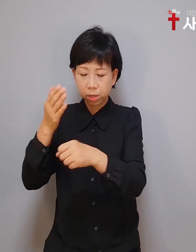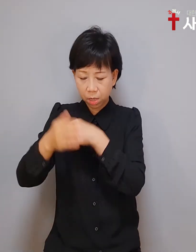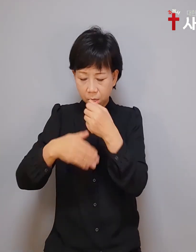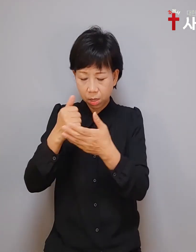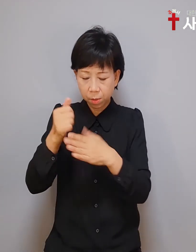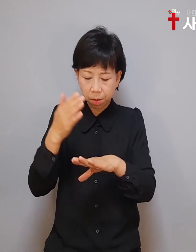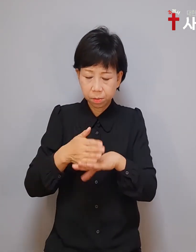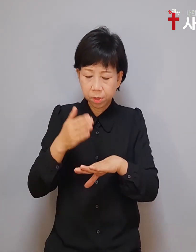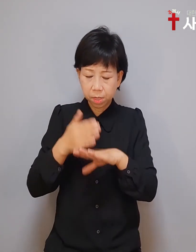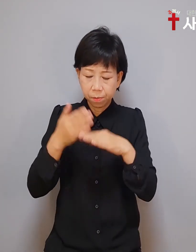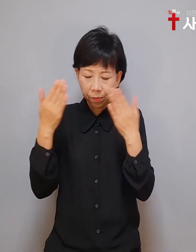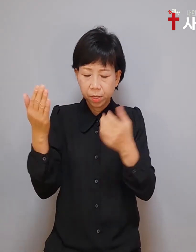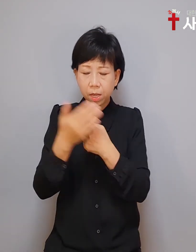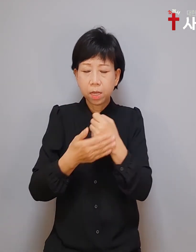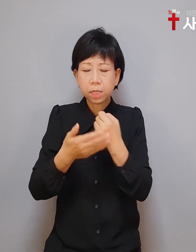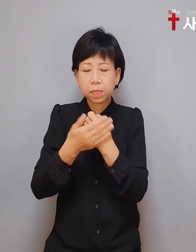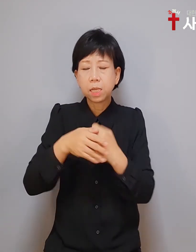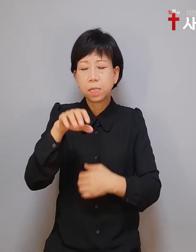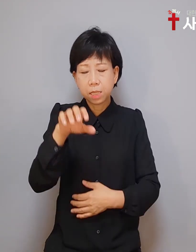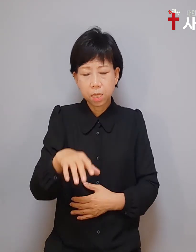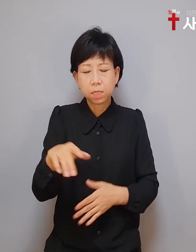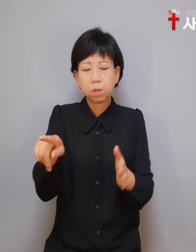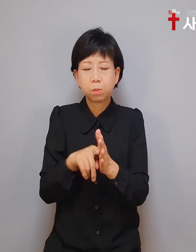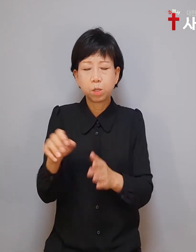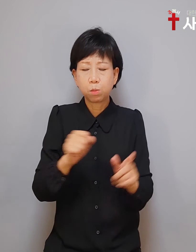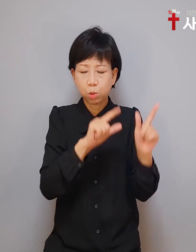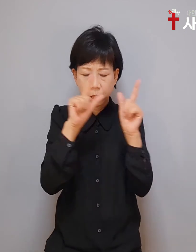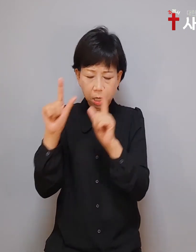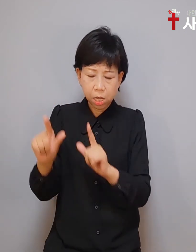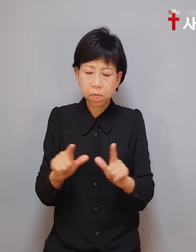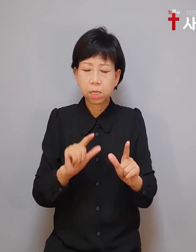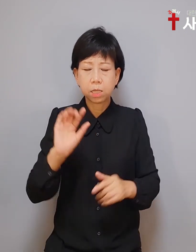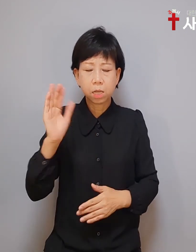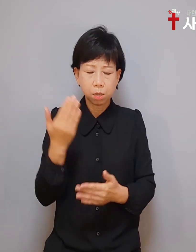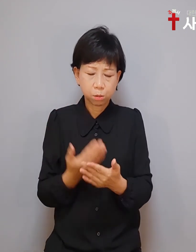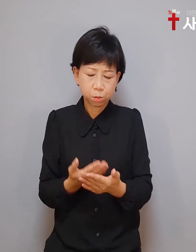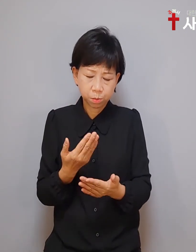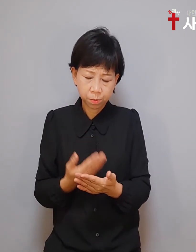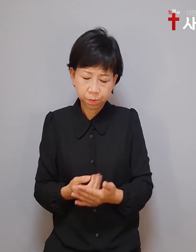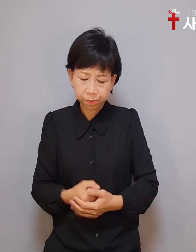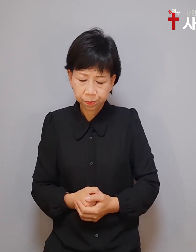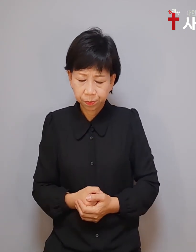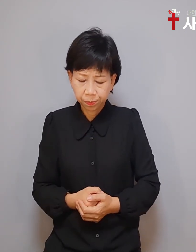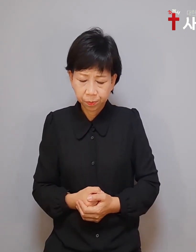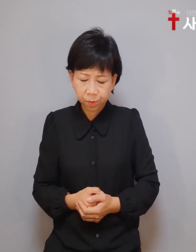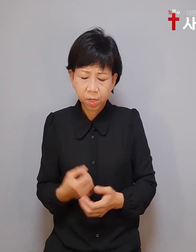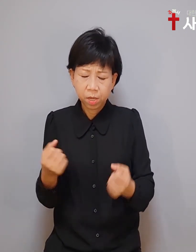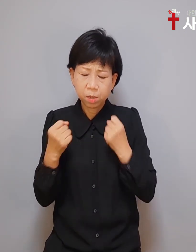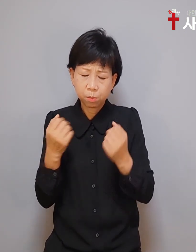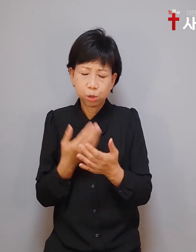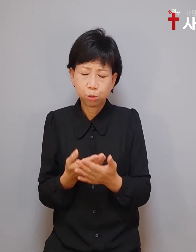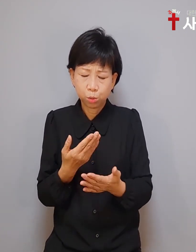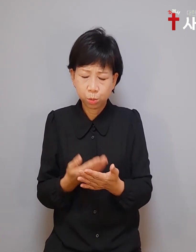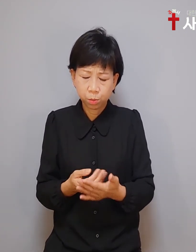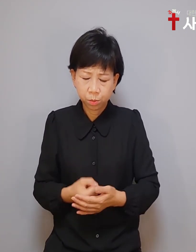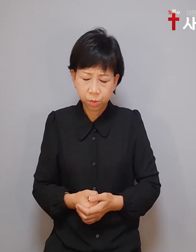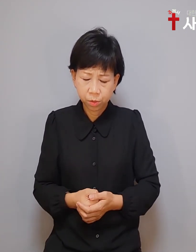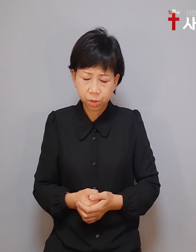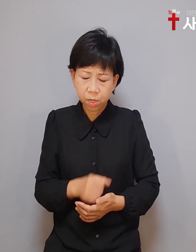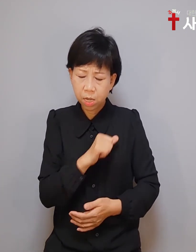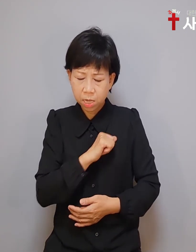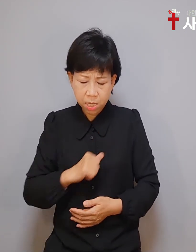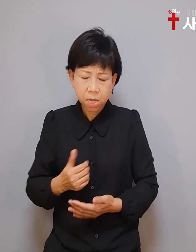감사합니다. 은혜의 현장에서 믿음으로 살아가는 우리들 되게 하여 주시옵소서. 힘을 주시옵소서. 인내하게